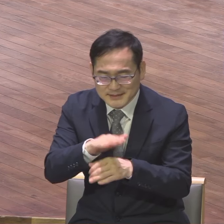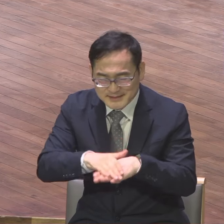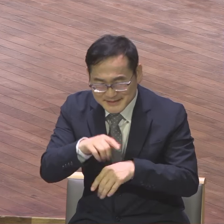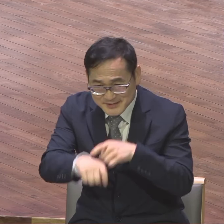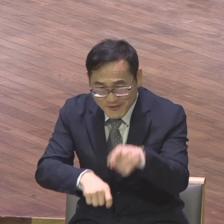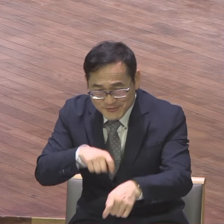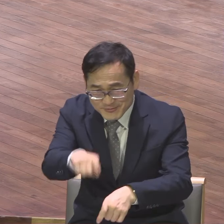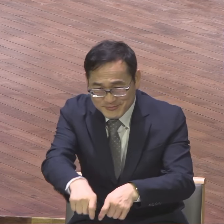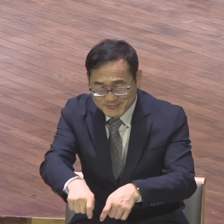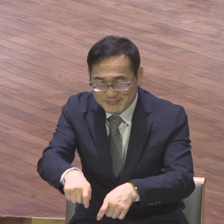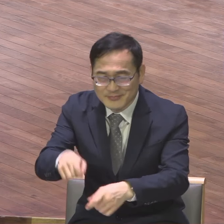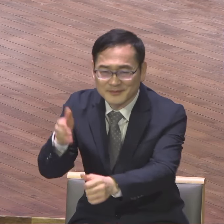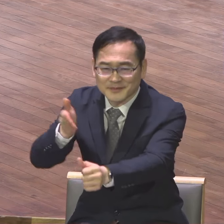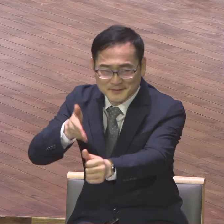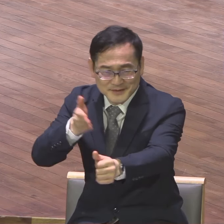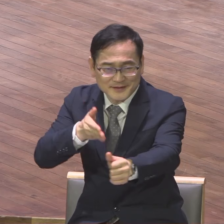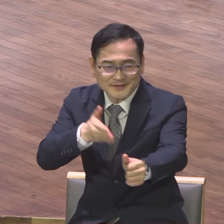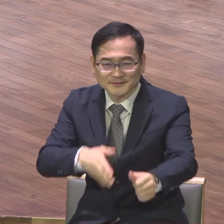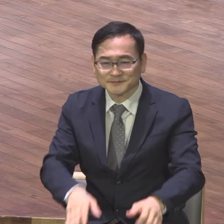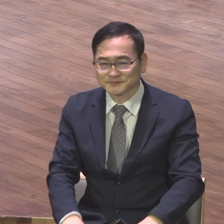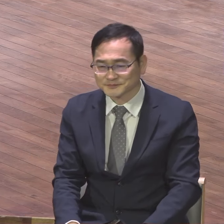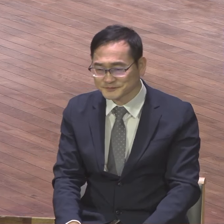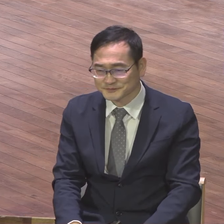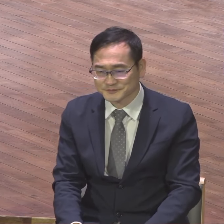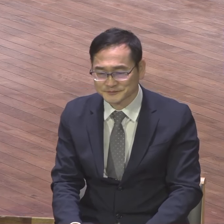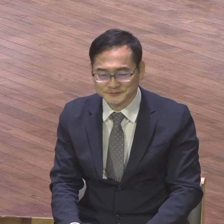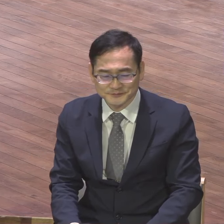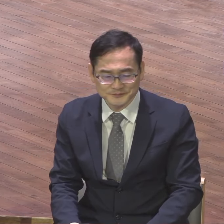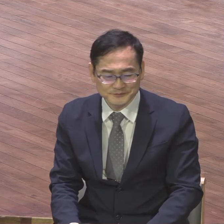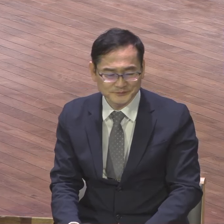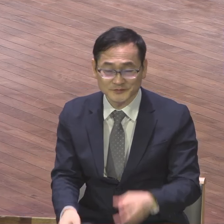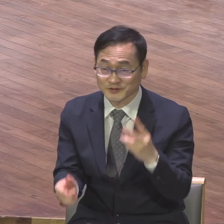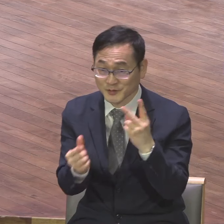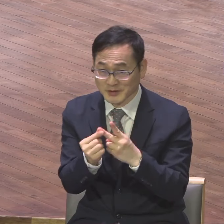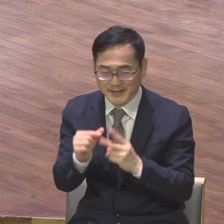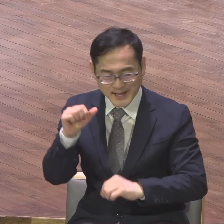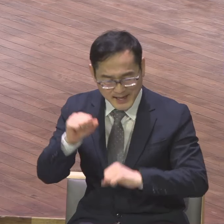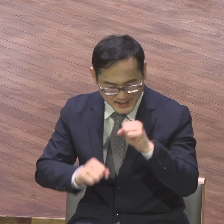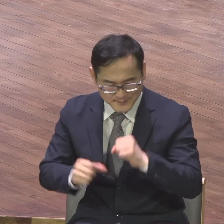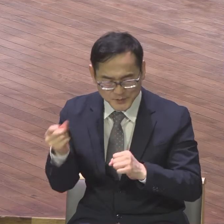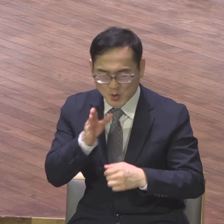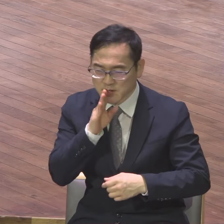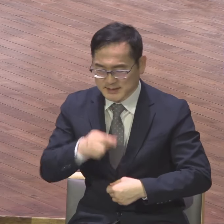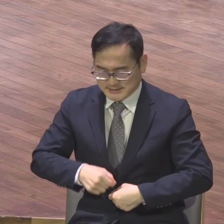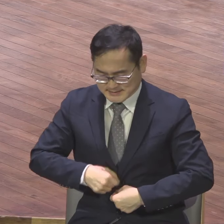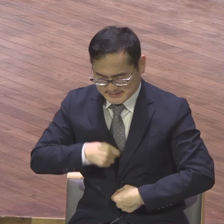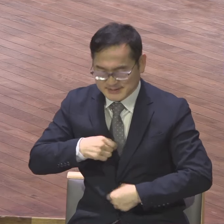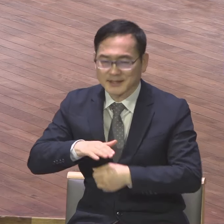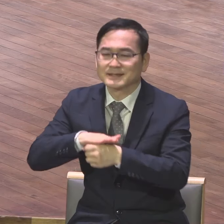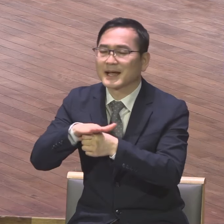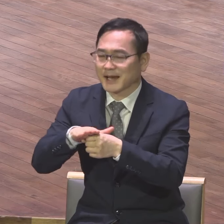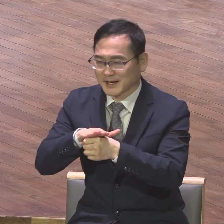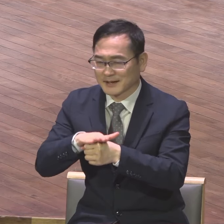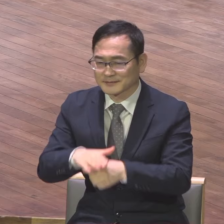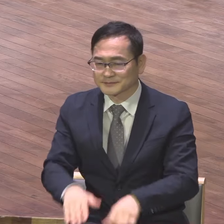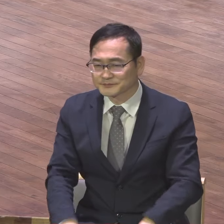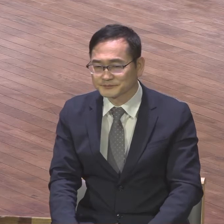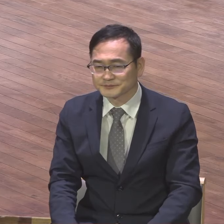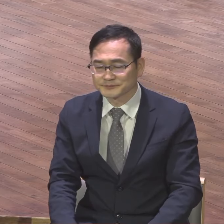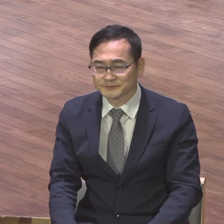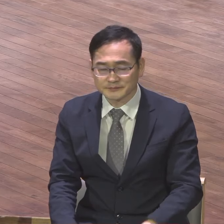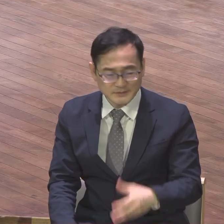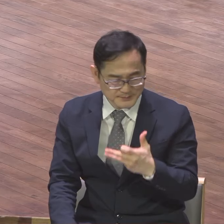되기를 주님으로 축복합니다. 두 번째로 행함과 진실함의 사랑입니다. 18절 봅니다.